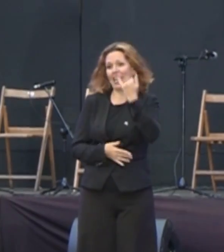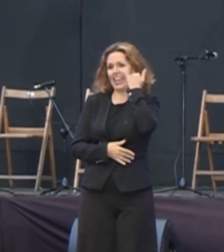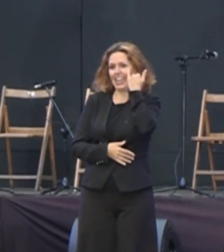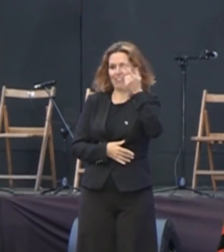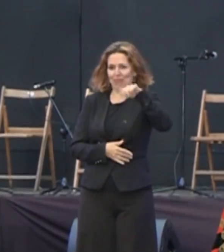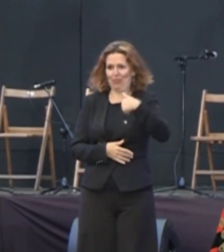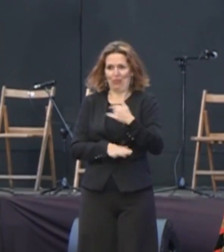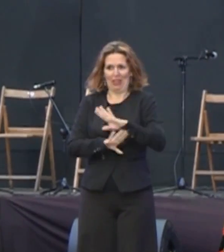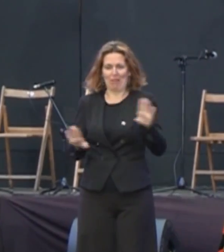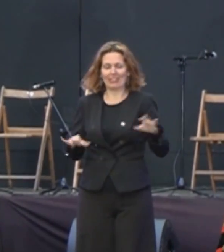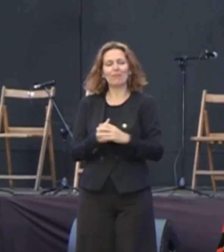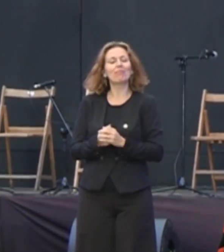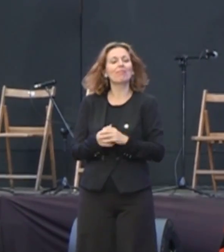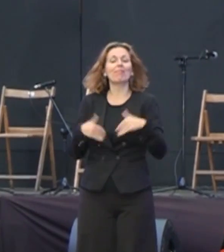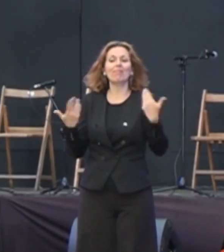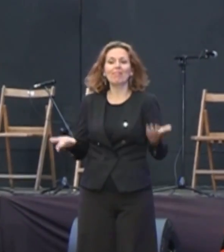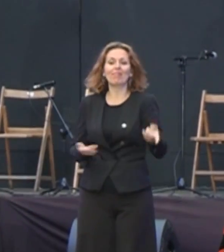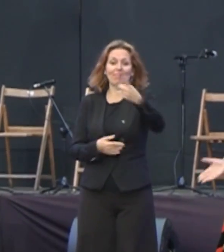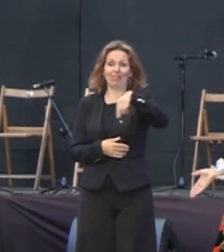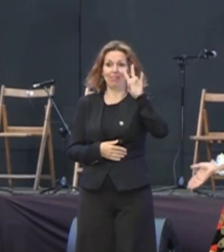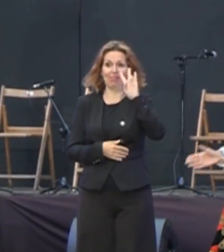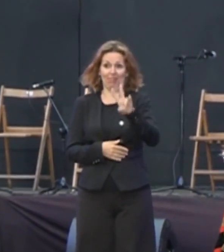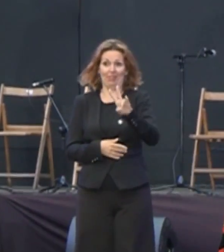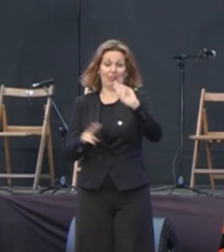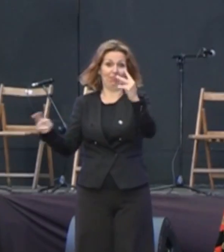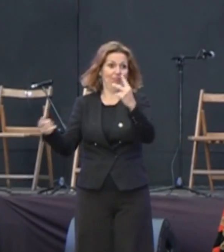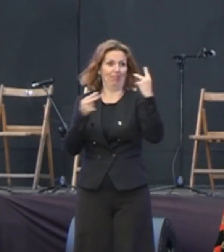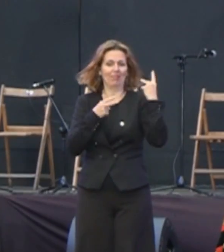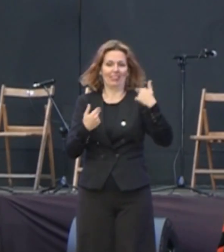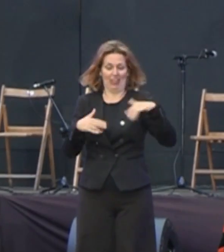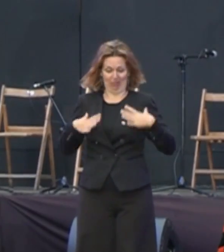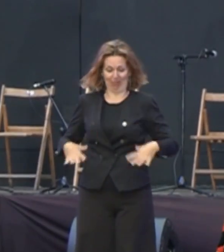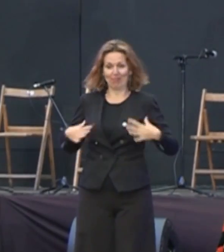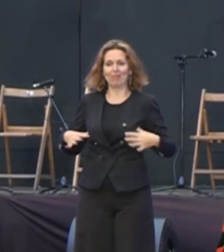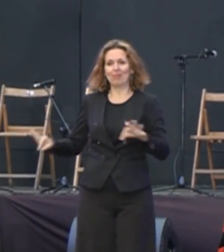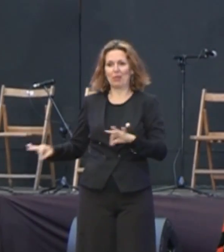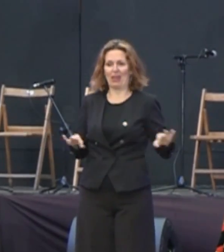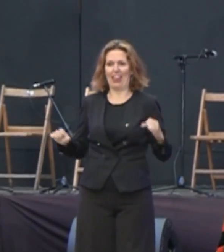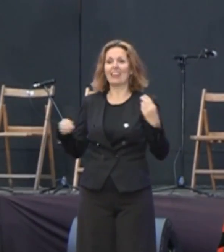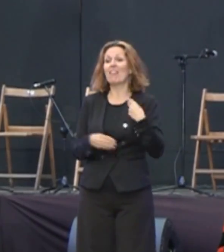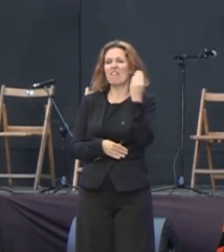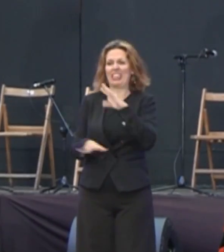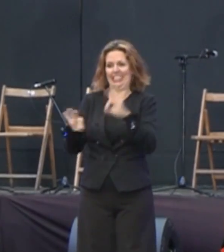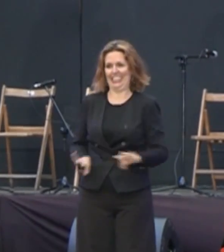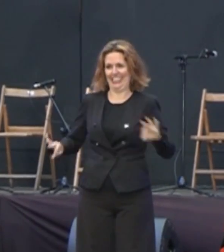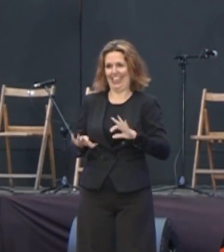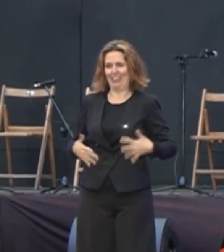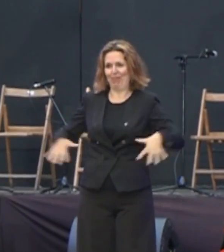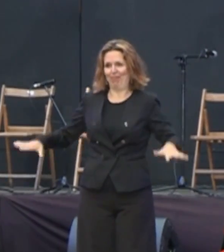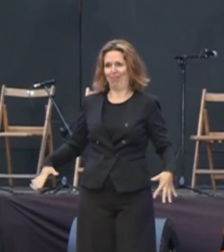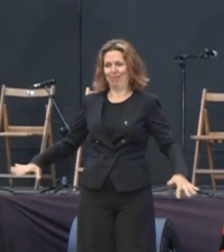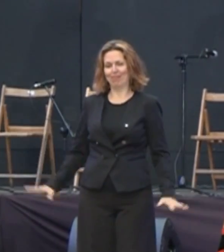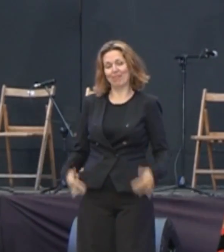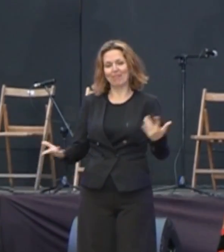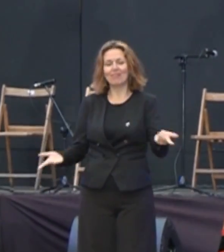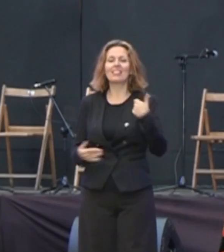yo. Y como ven ustedes también, hoy he venido preparada para no pasar frío. Novias de